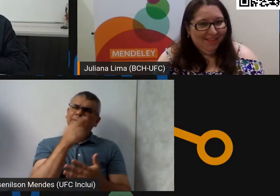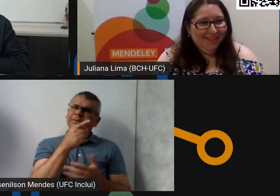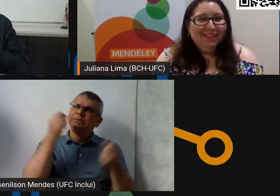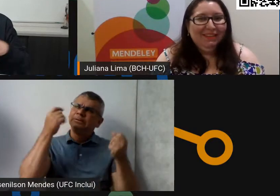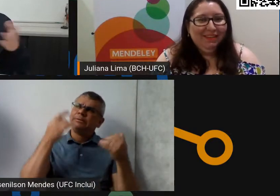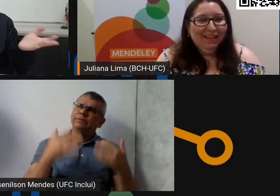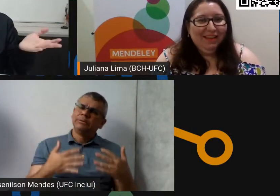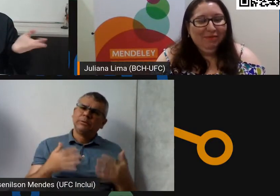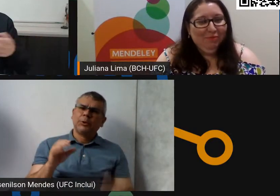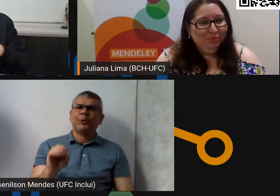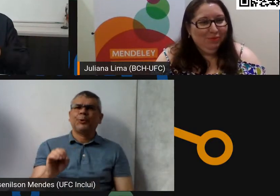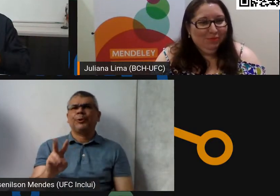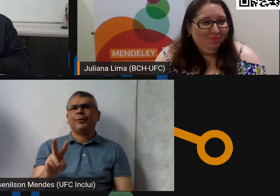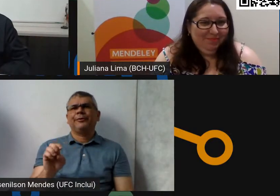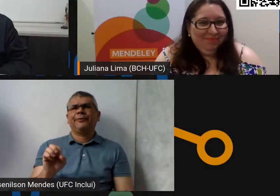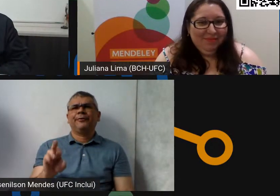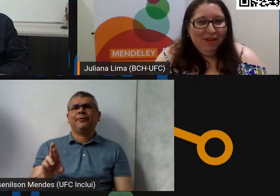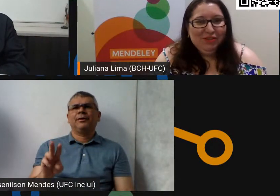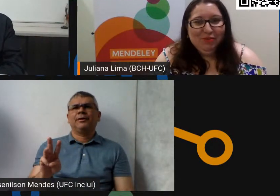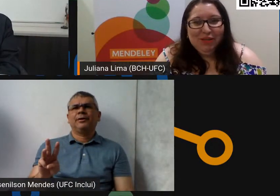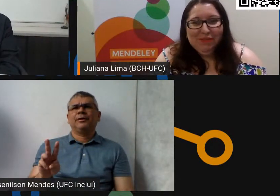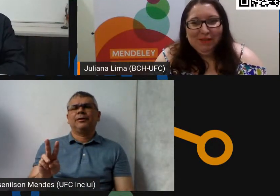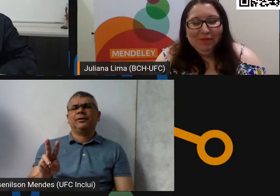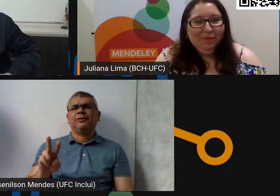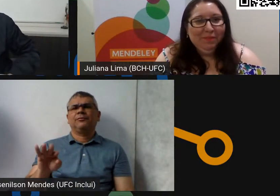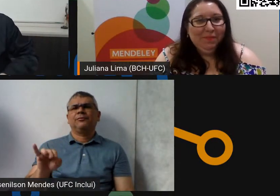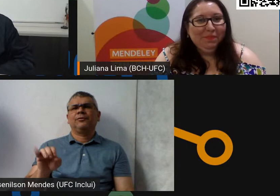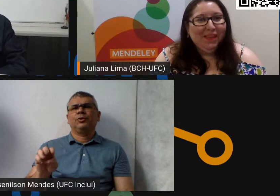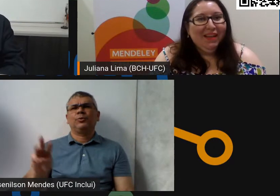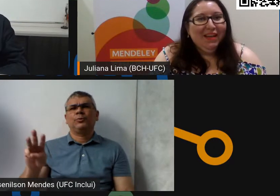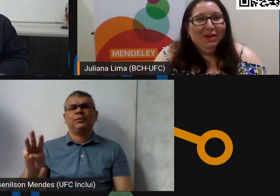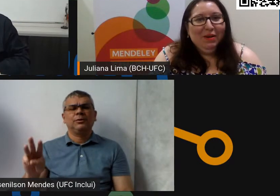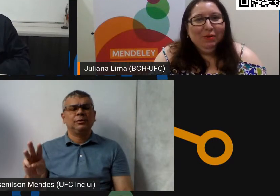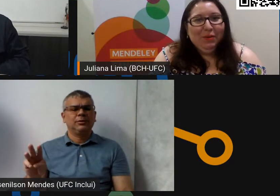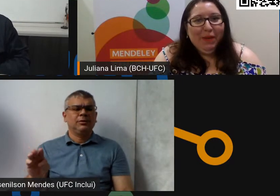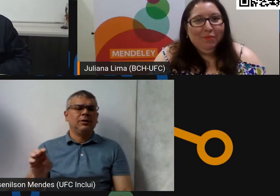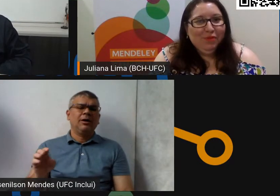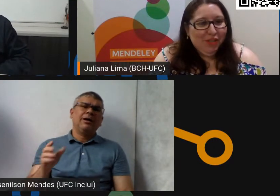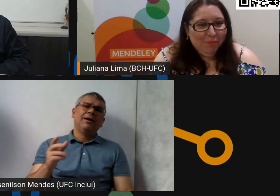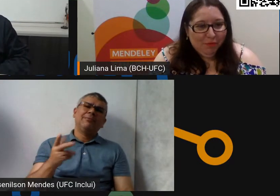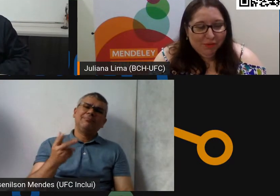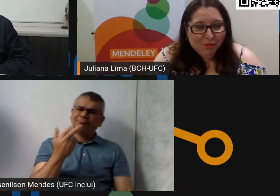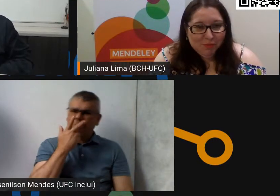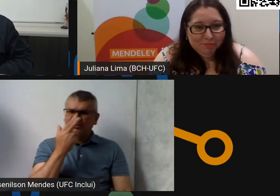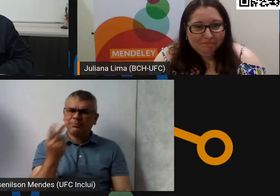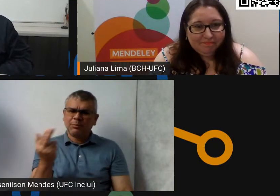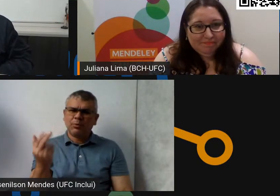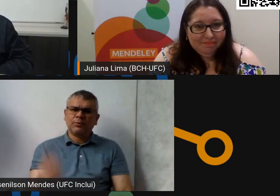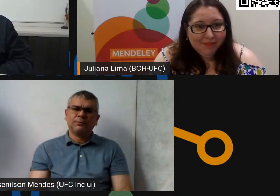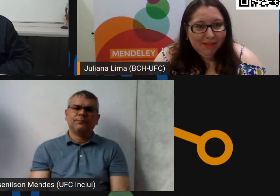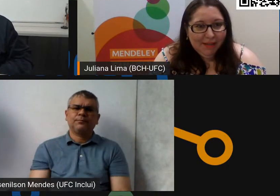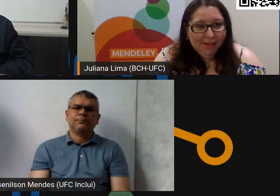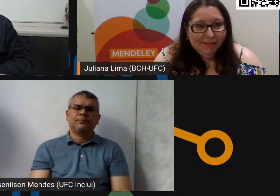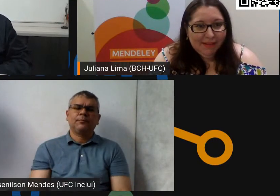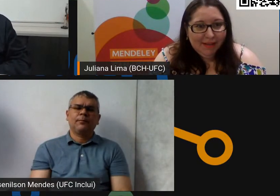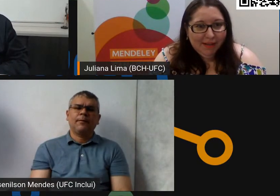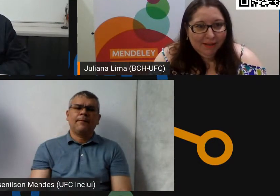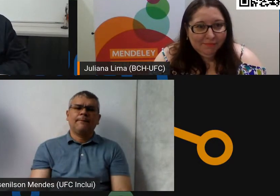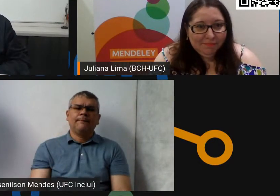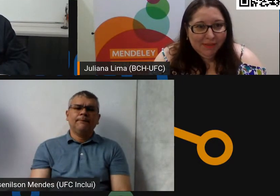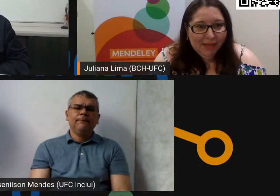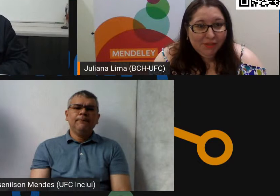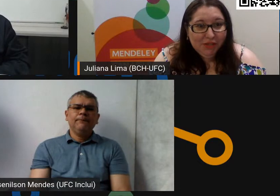mas... É a mesma bagunça. Um artigo de revisão. Outra perguntinha, professor. É